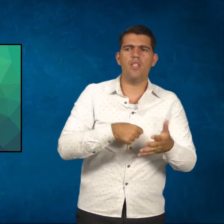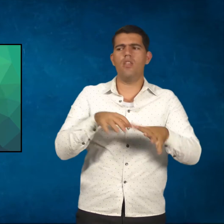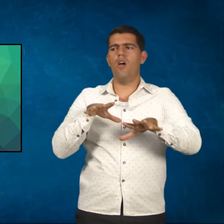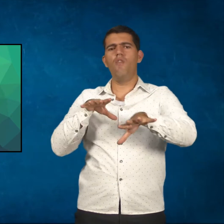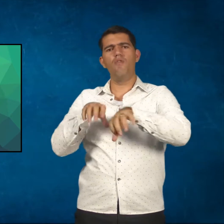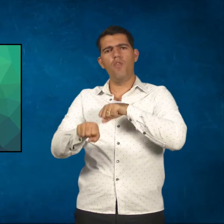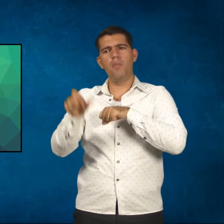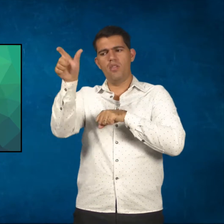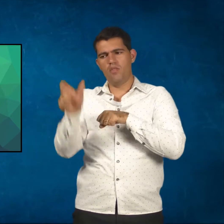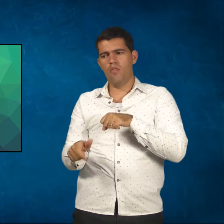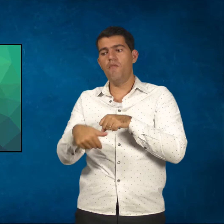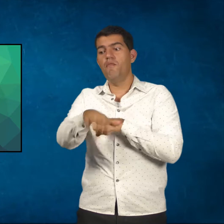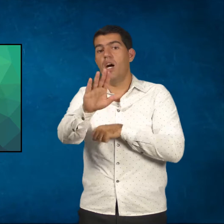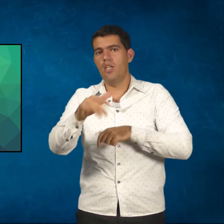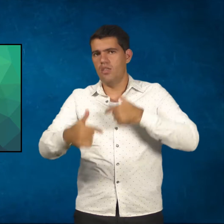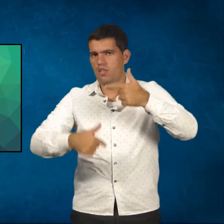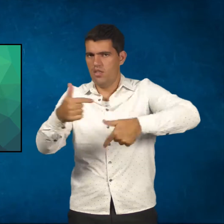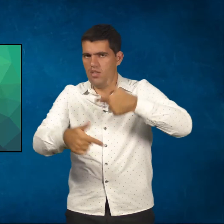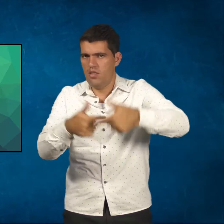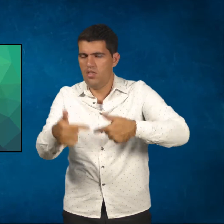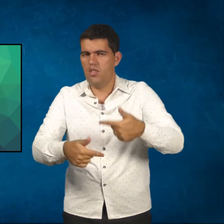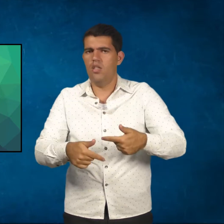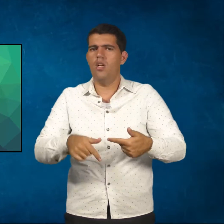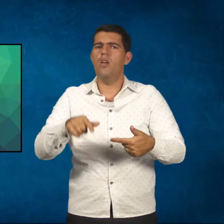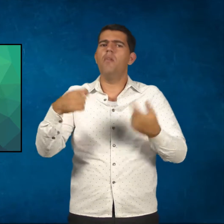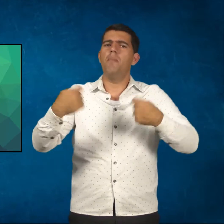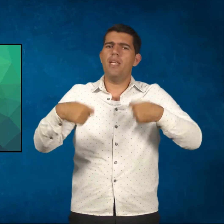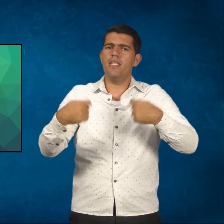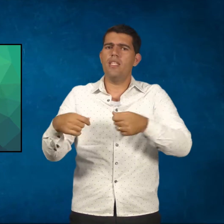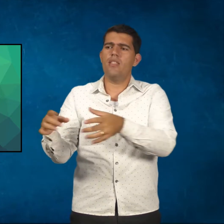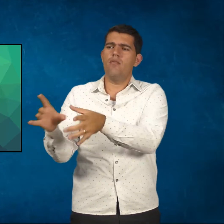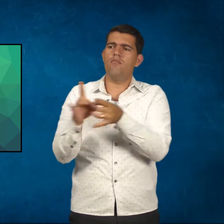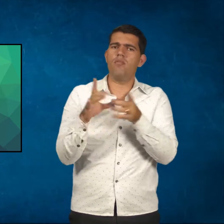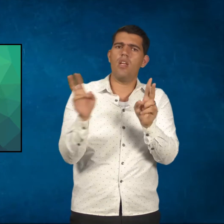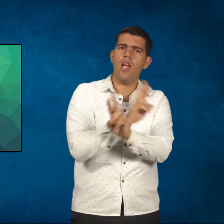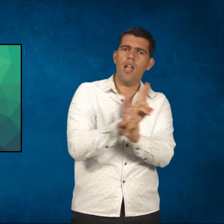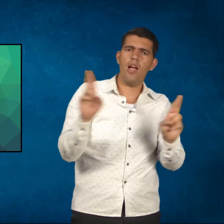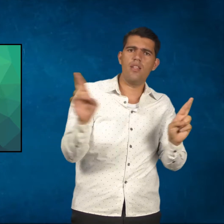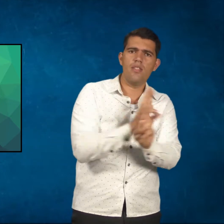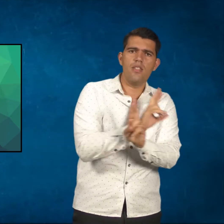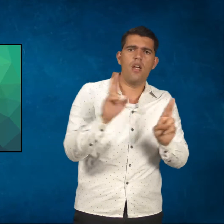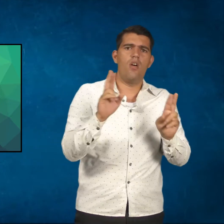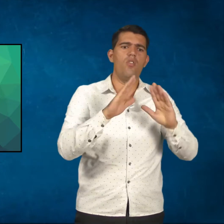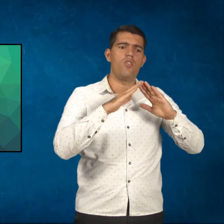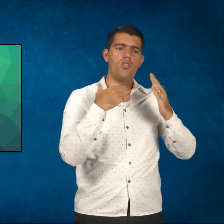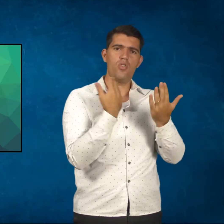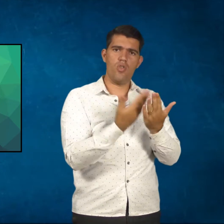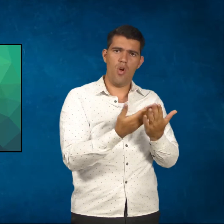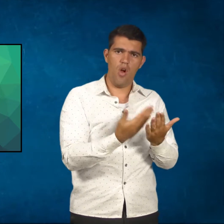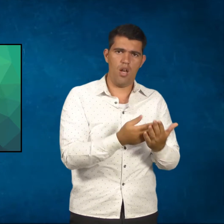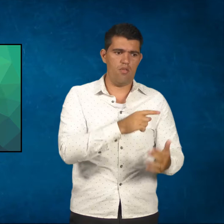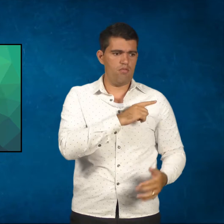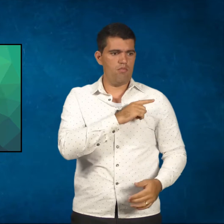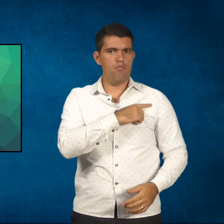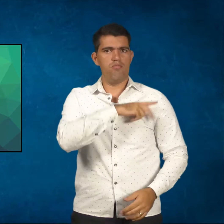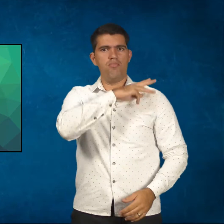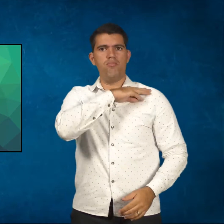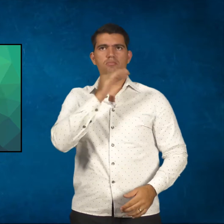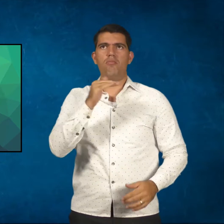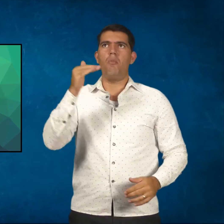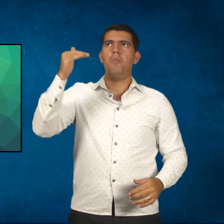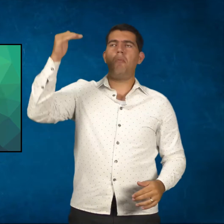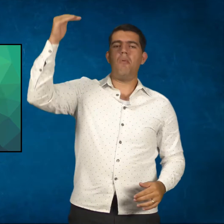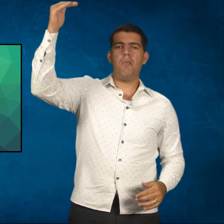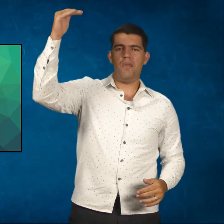trabalho esteja alicerçada na sua relação com a elevação da escolaridade, evitando-se